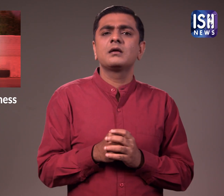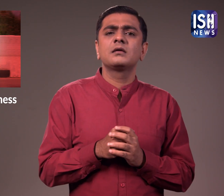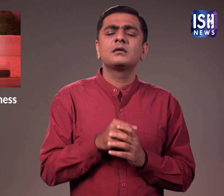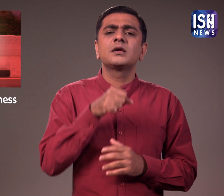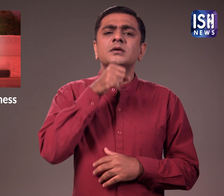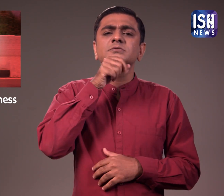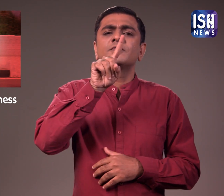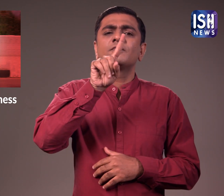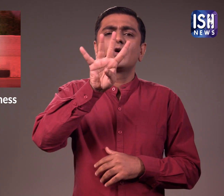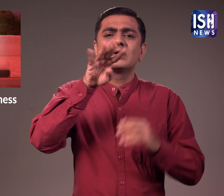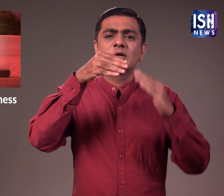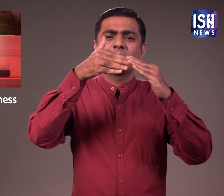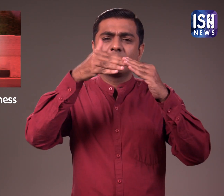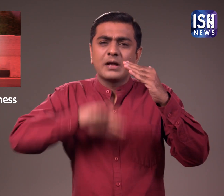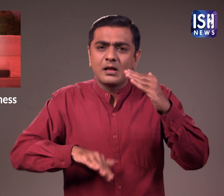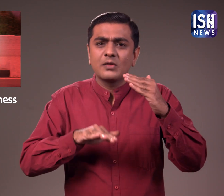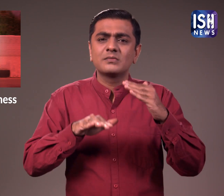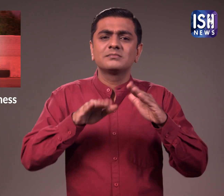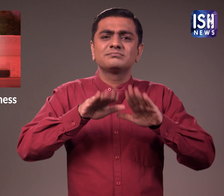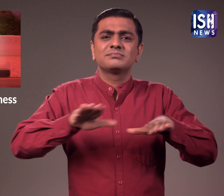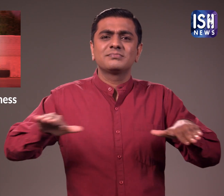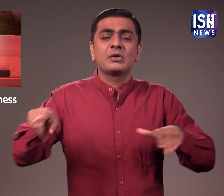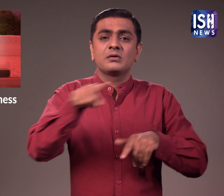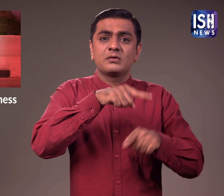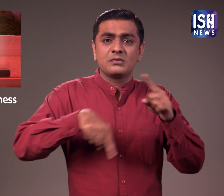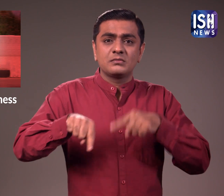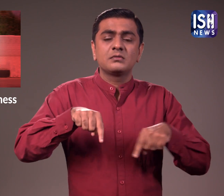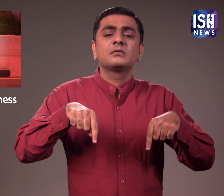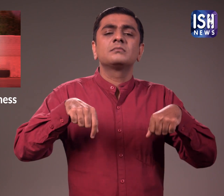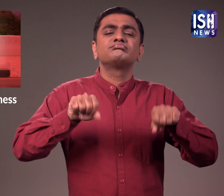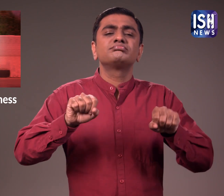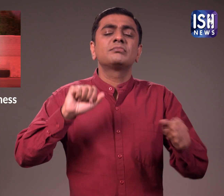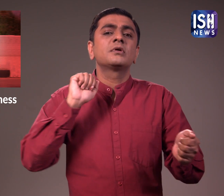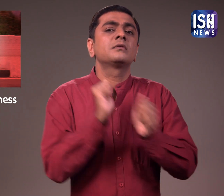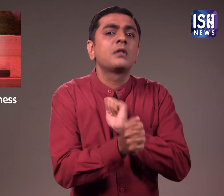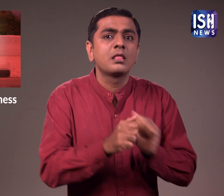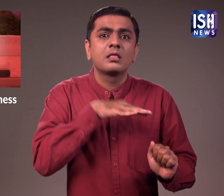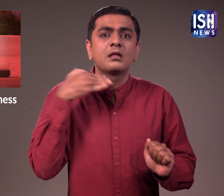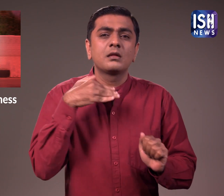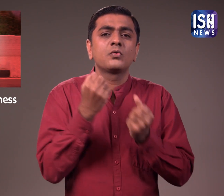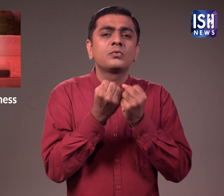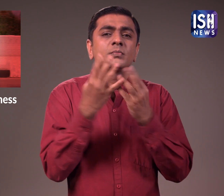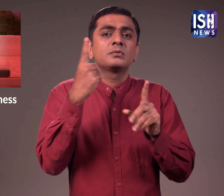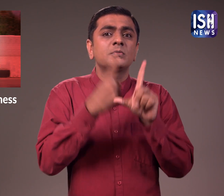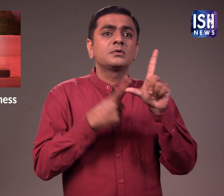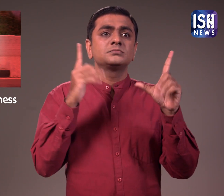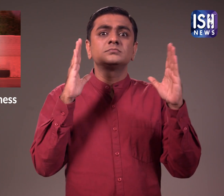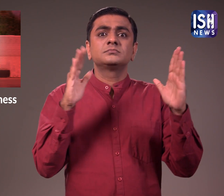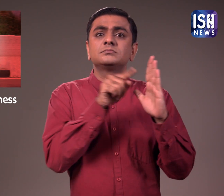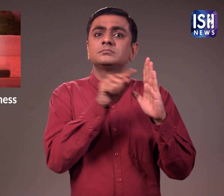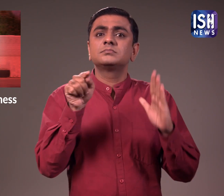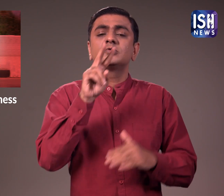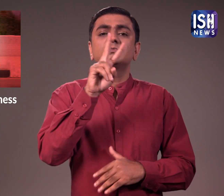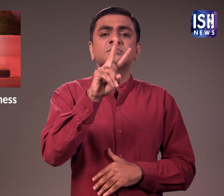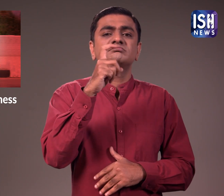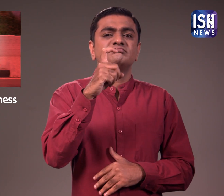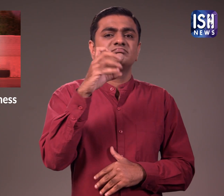14 साल से कम उमर के 2700 से ज़्यादा बच्चों और 18 साल से कम उमर के